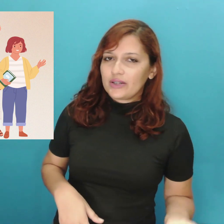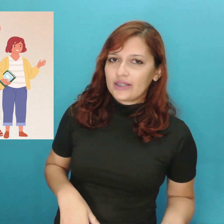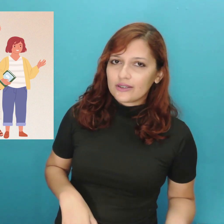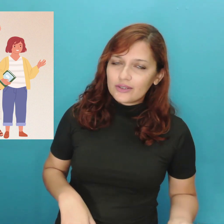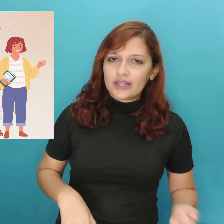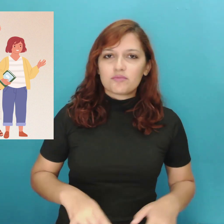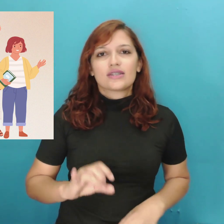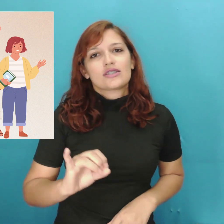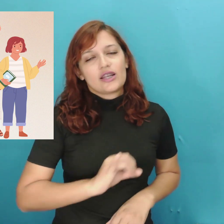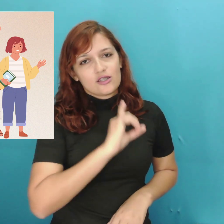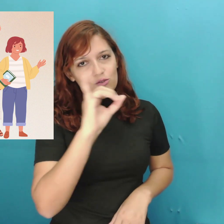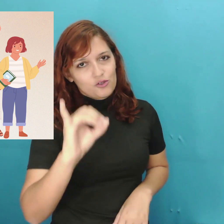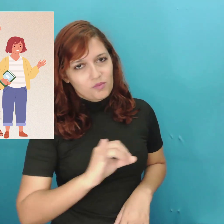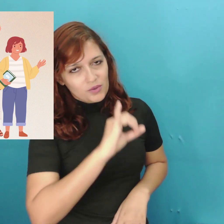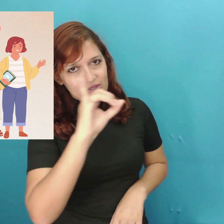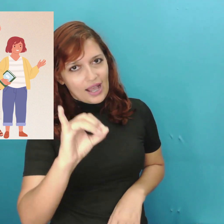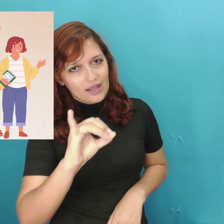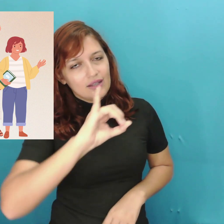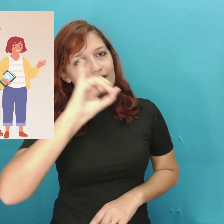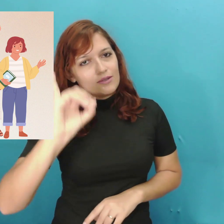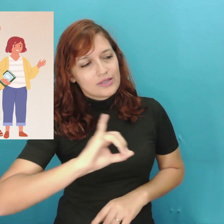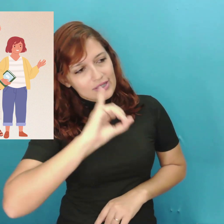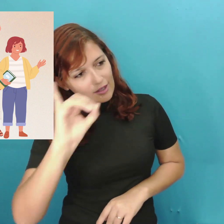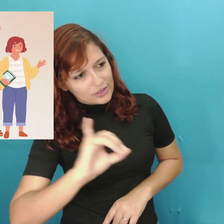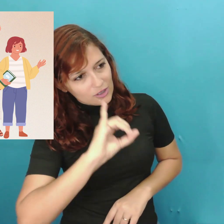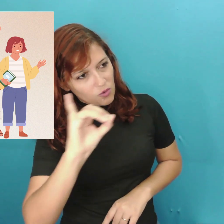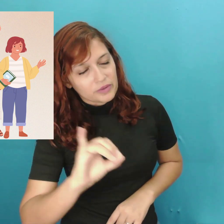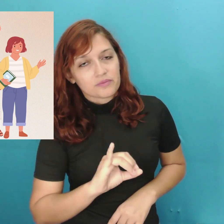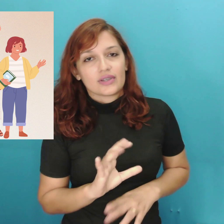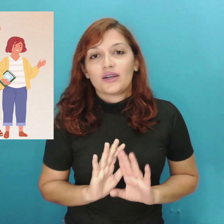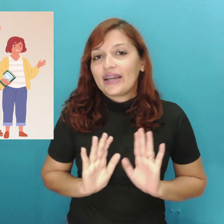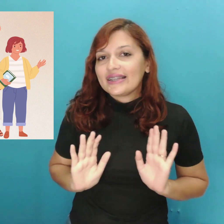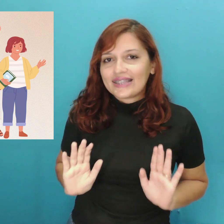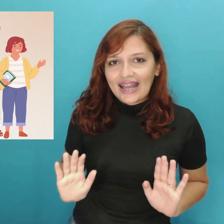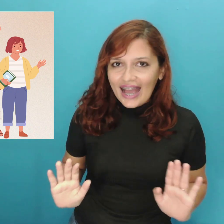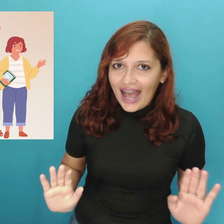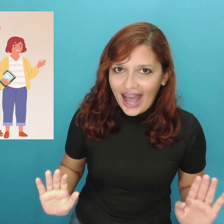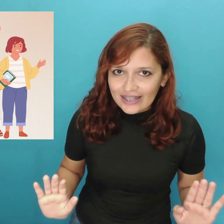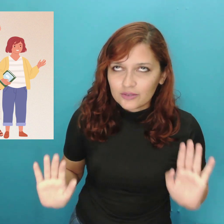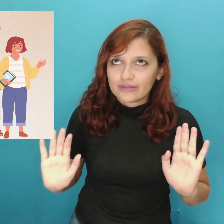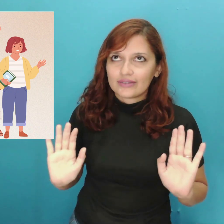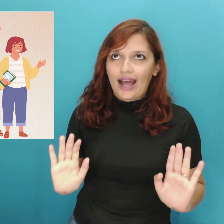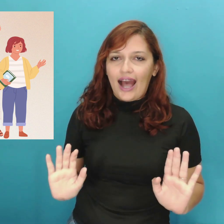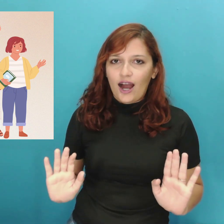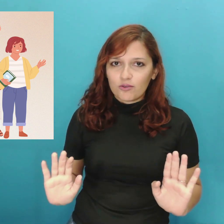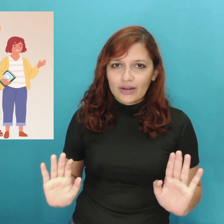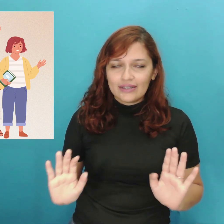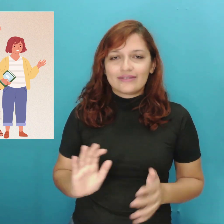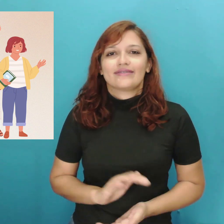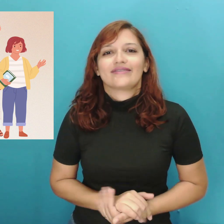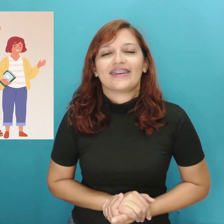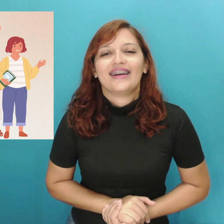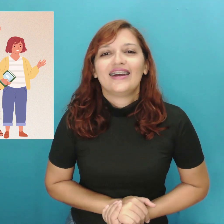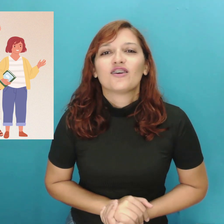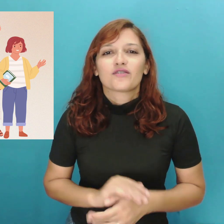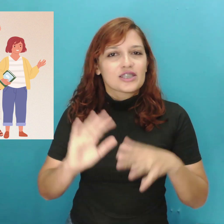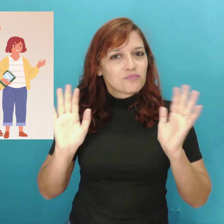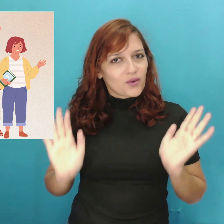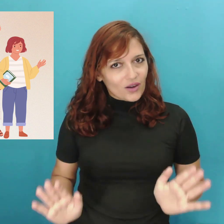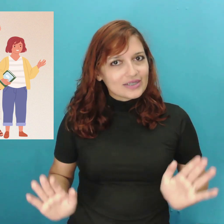aprendendo Libras, eles costumam usar o sinal de oi. Não é que está errado. Calma. Você pode